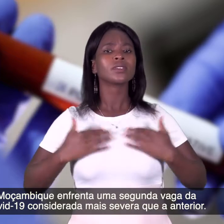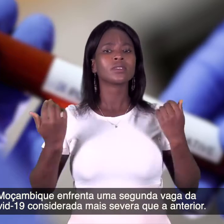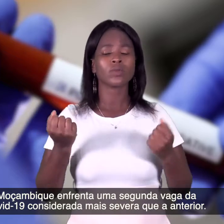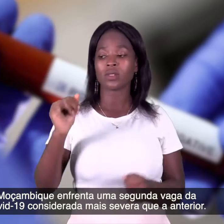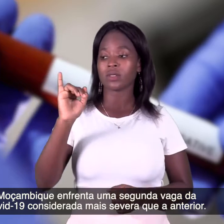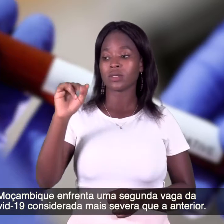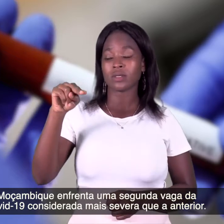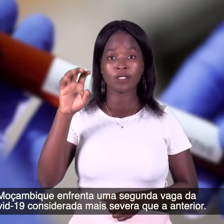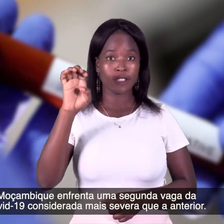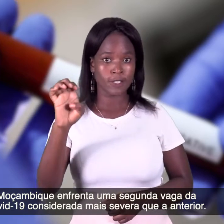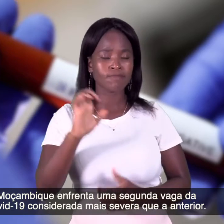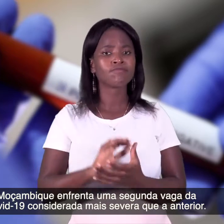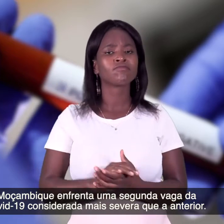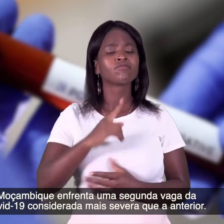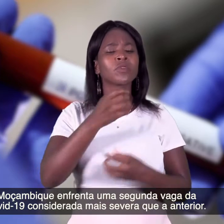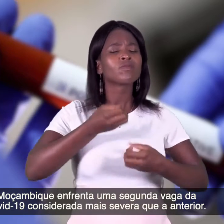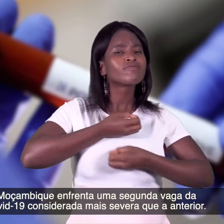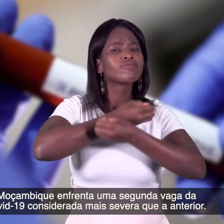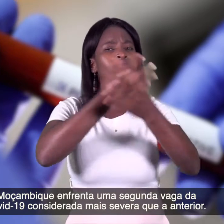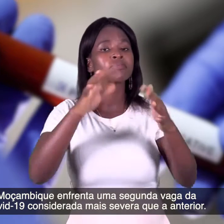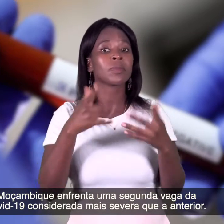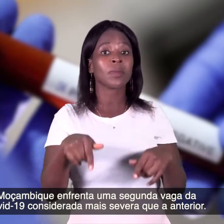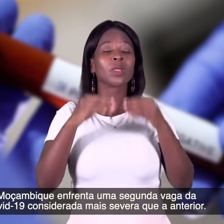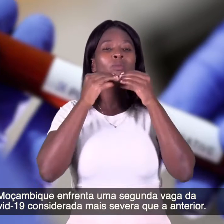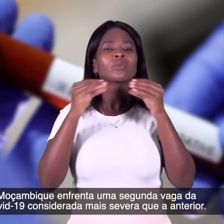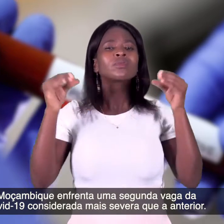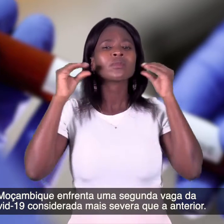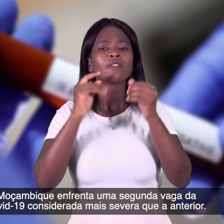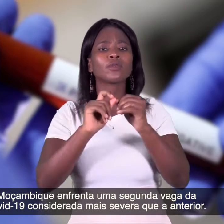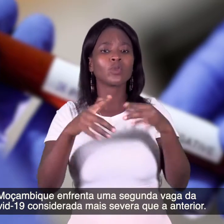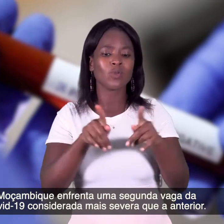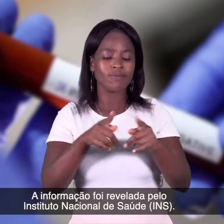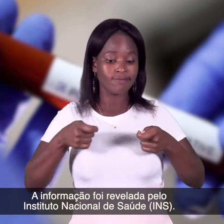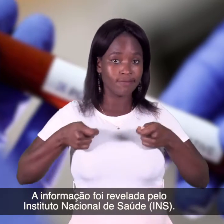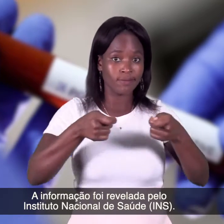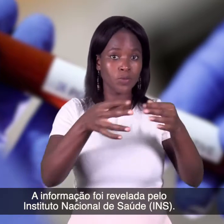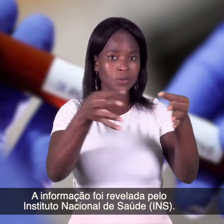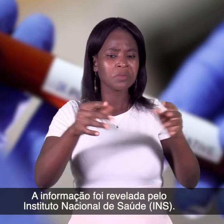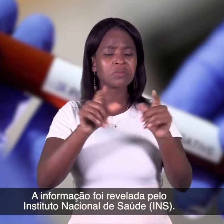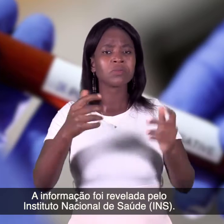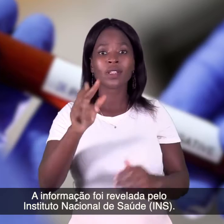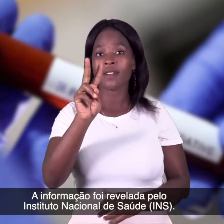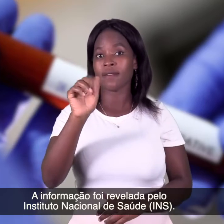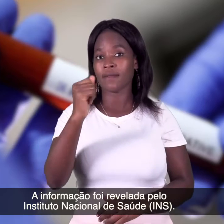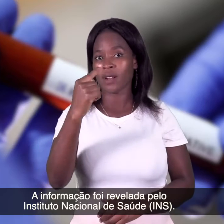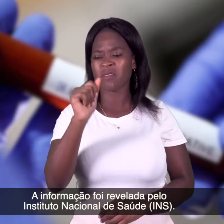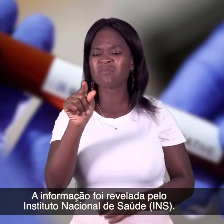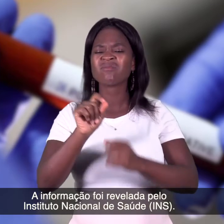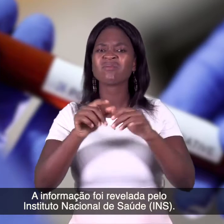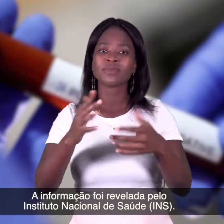Moçambique enfrenta uma segunda vaga da Covid-19 considerada mais severa que a anterior. A informação foi revelada pelo Instituto